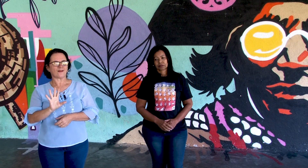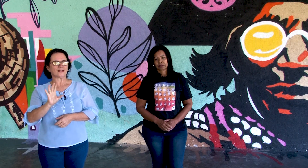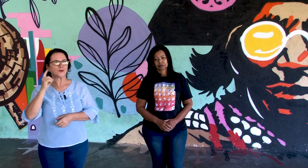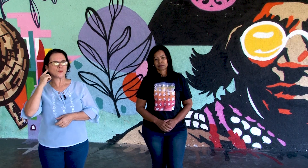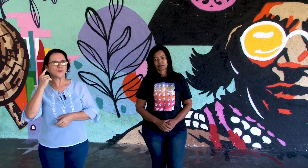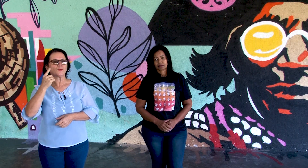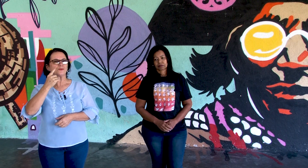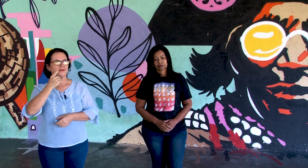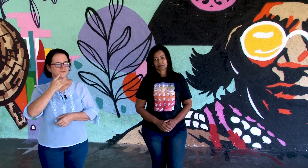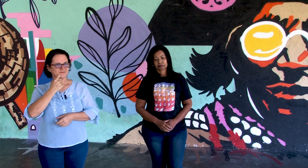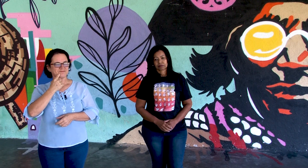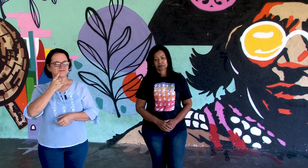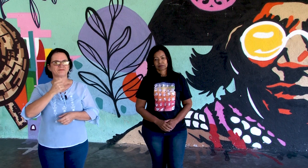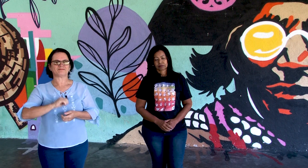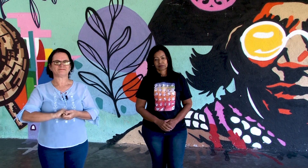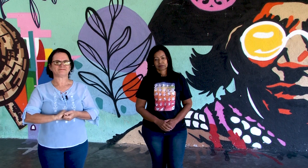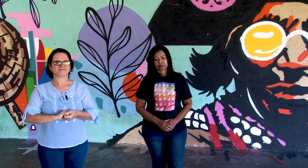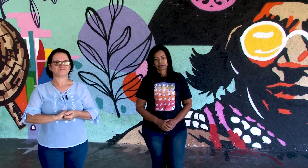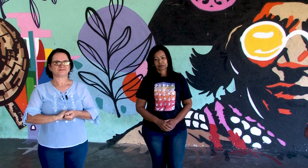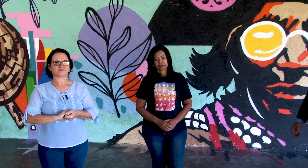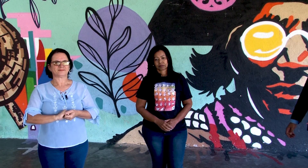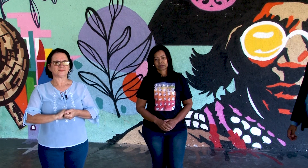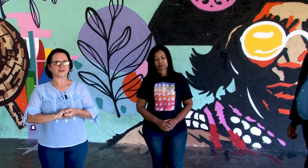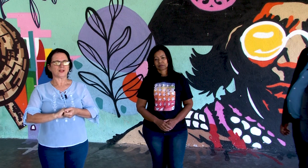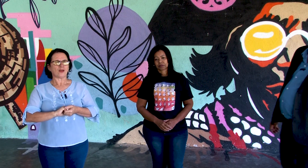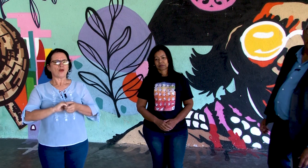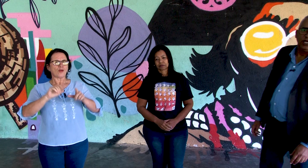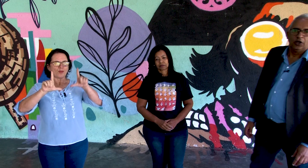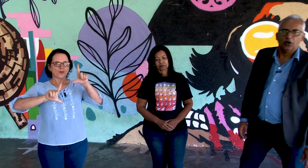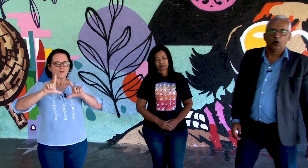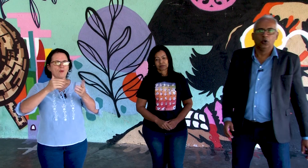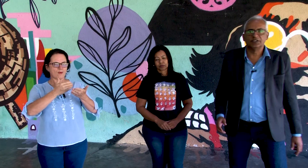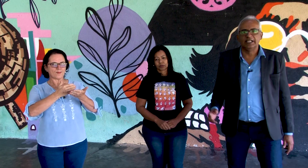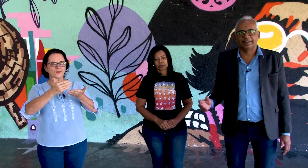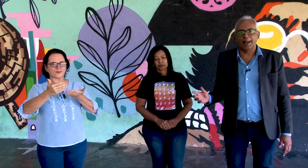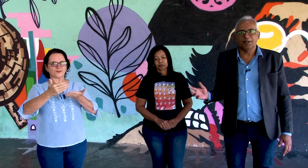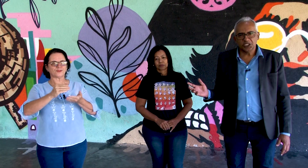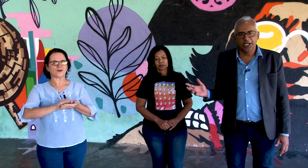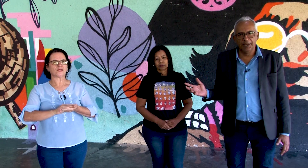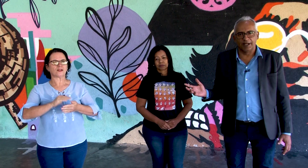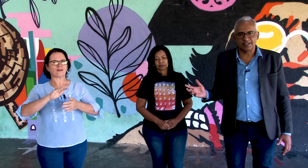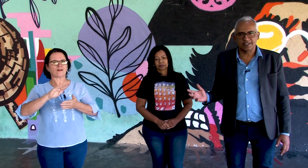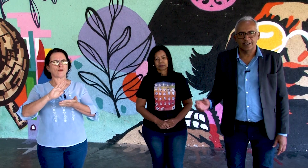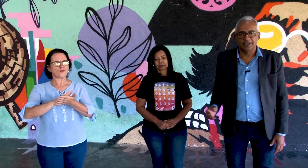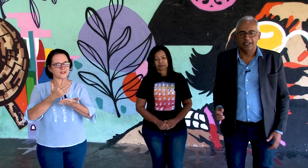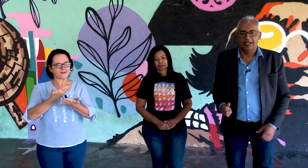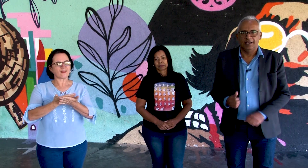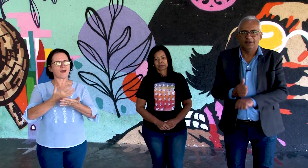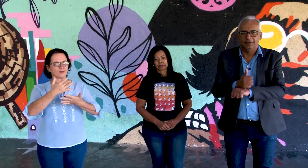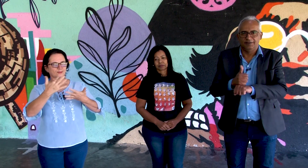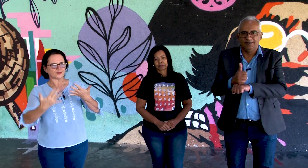com deficiência auditiva. No programa de hoje, os intérpretes de Libras.